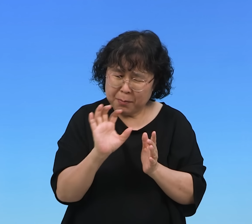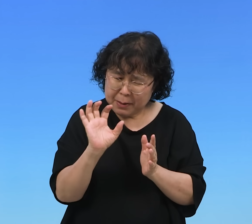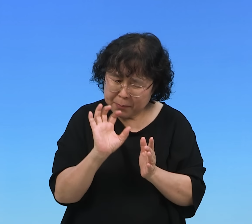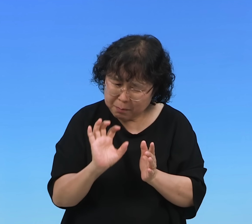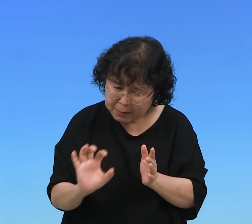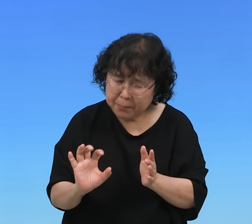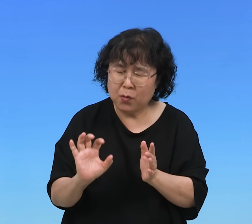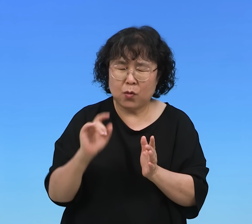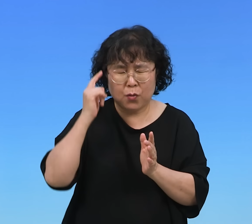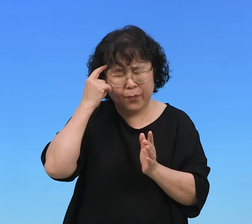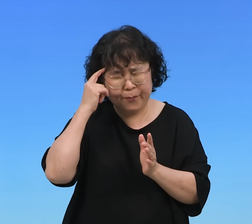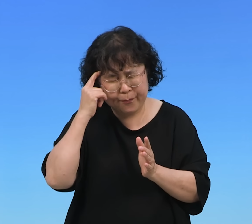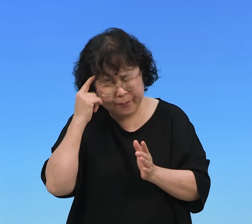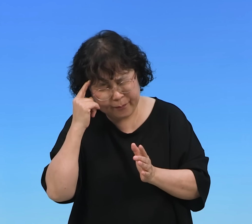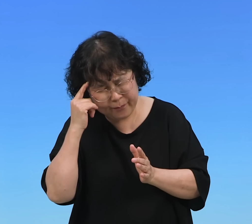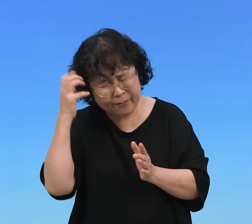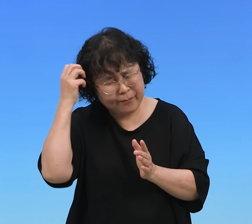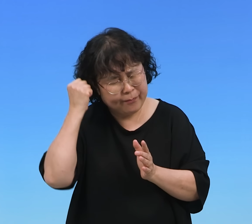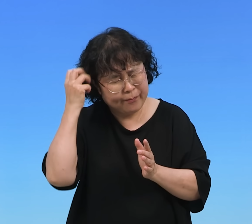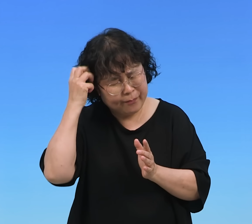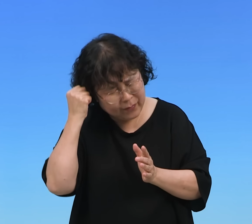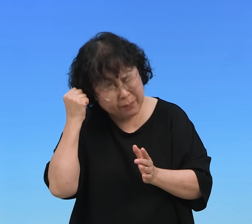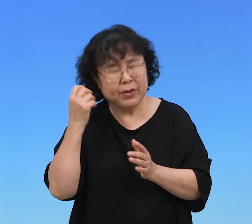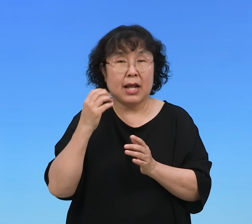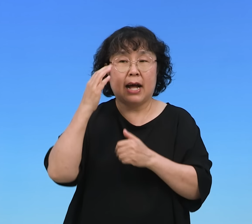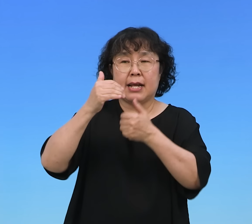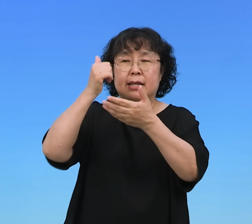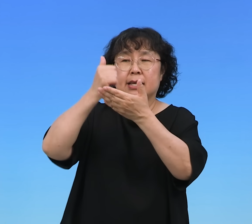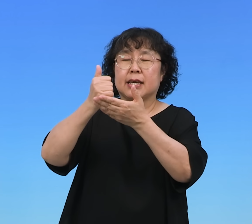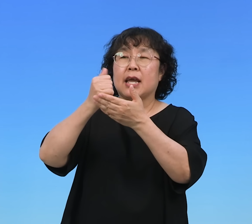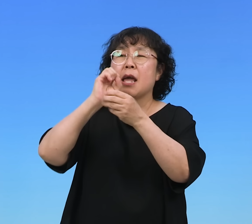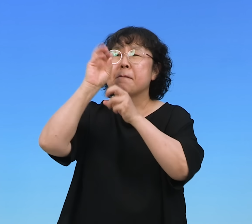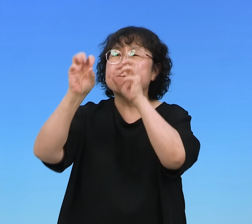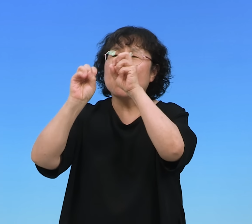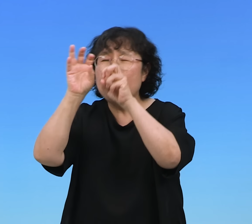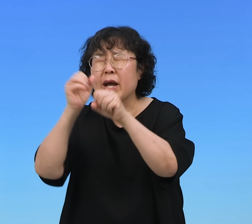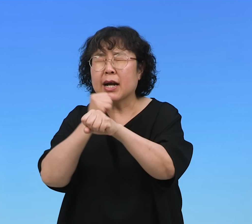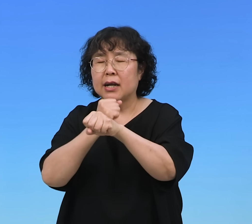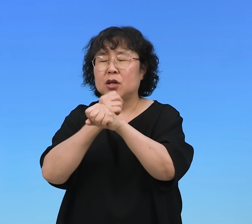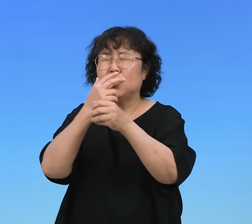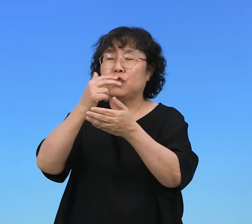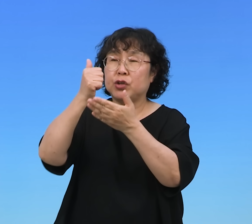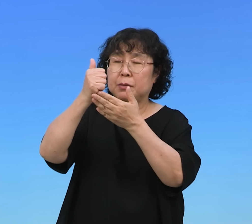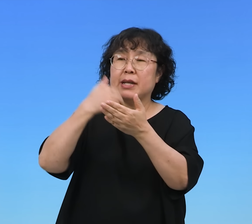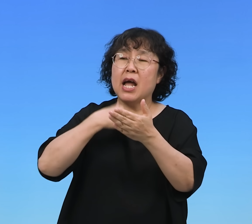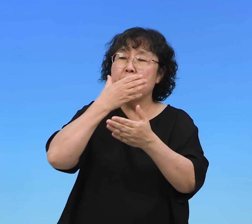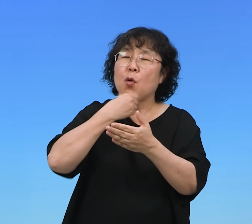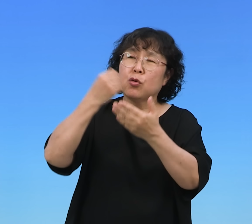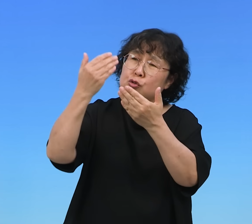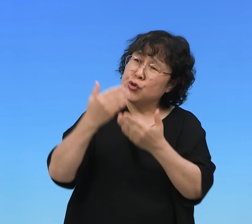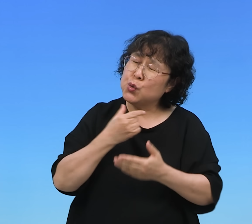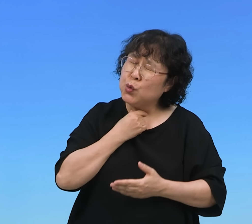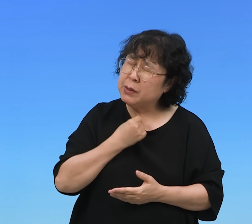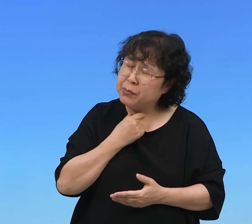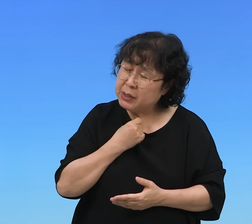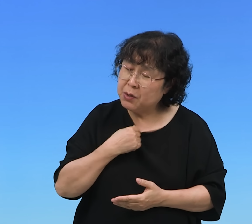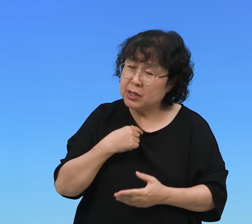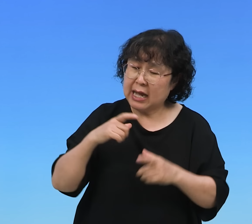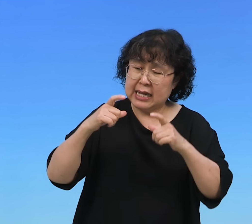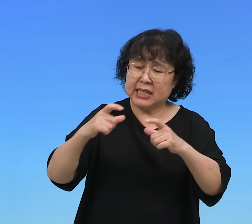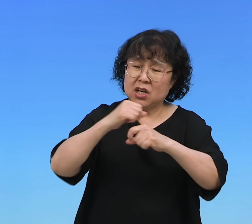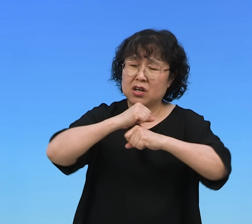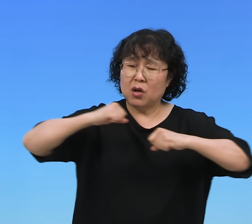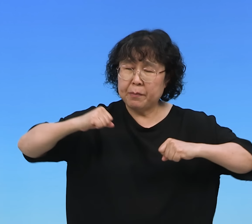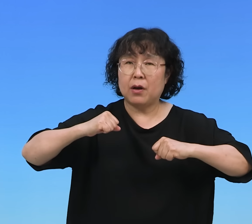구절이래요 야베스가 이스라엘 하나님께 아뢰어 이르되 주께서 내게 복을 주시려거든 나의 지역을